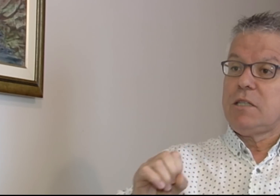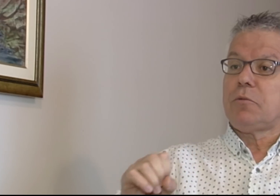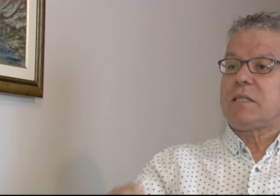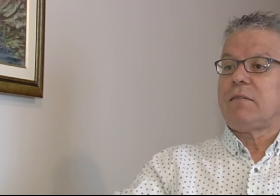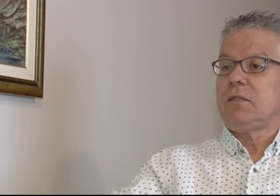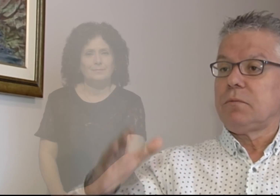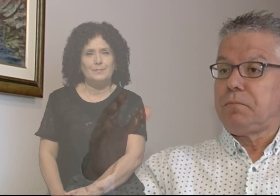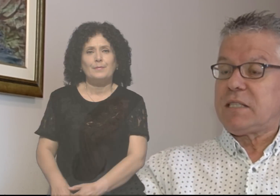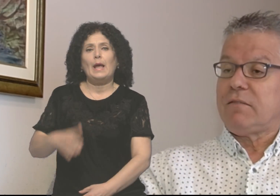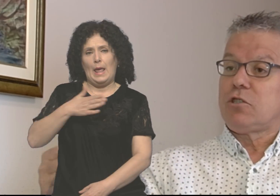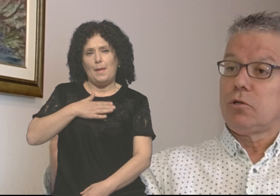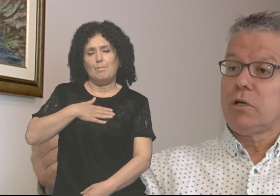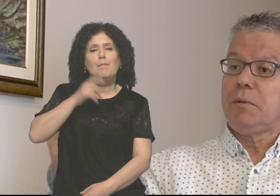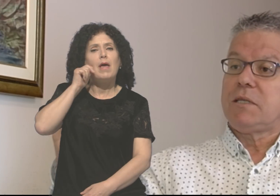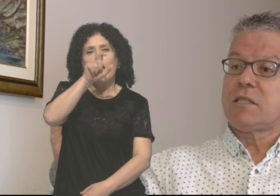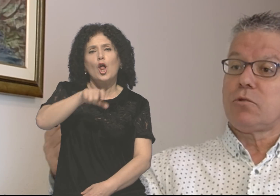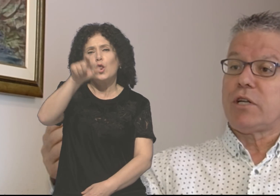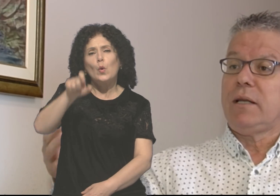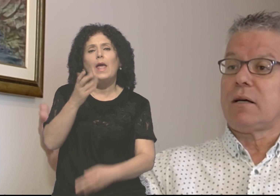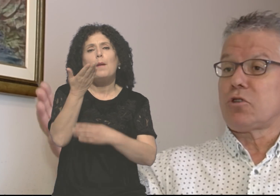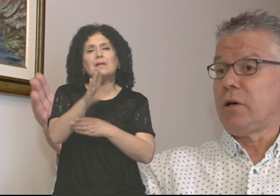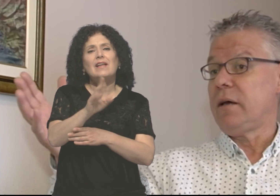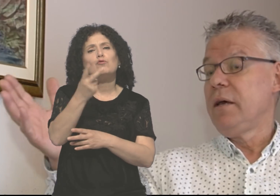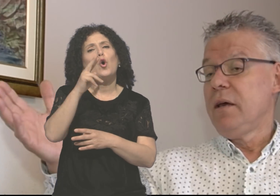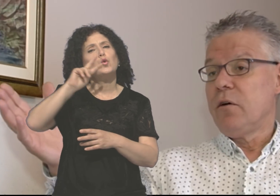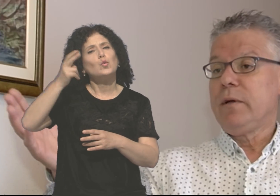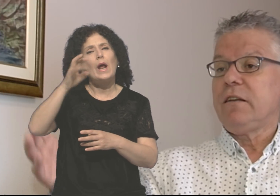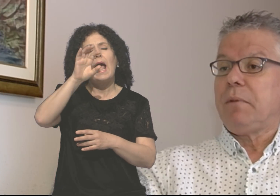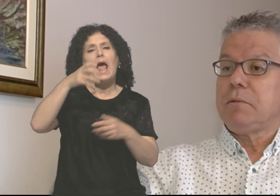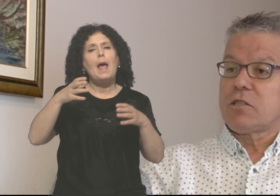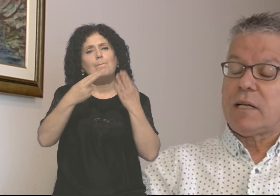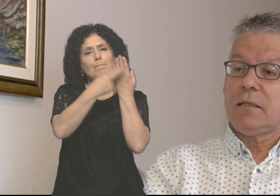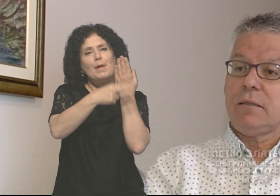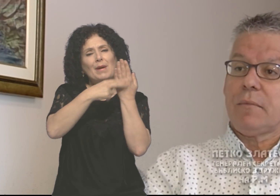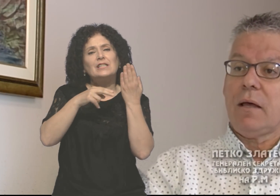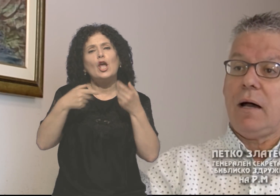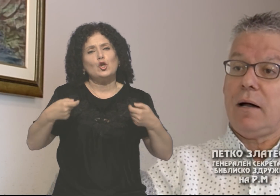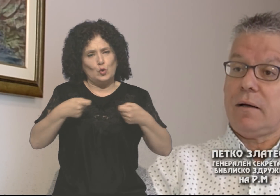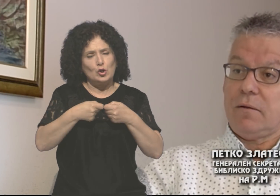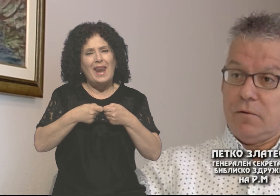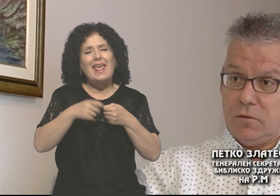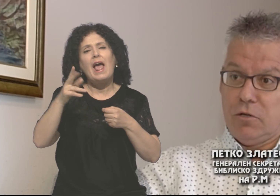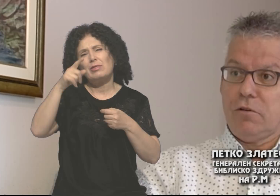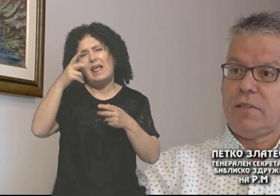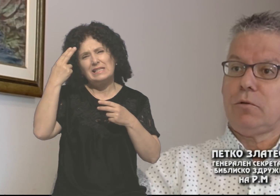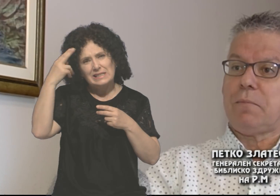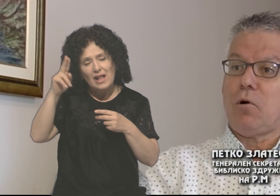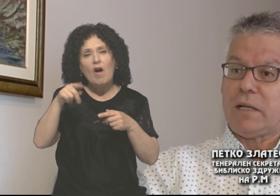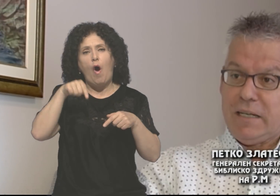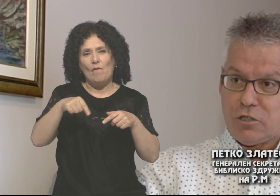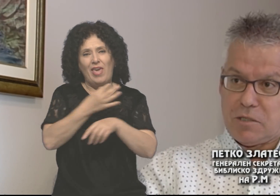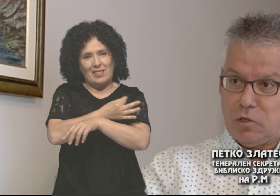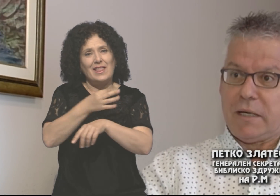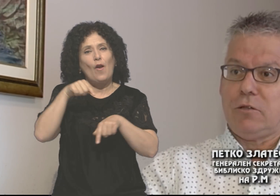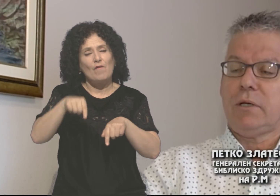Имаме луѓе исто представници од други библиски здруженија како што е Wycliffe Bible Society, а деновиве тука